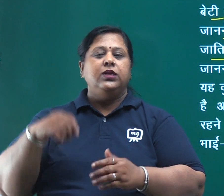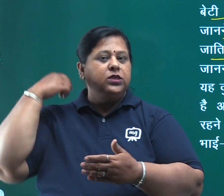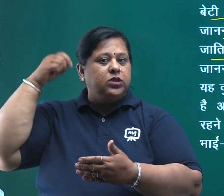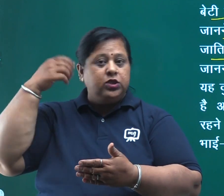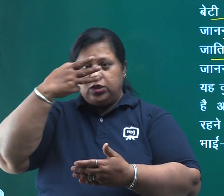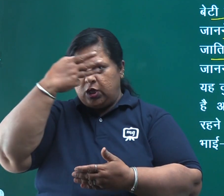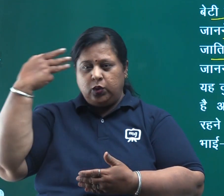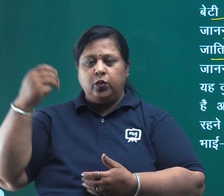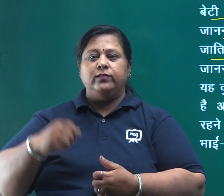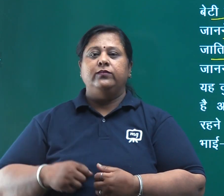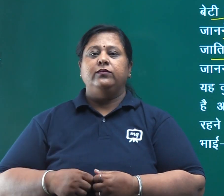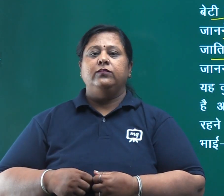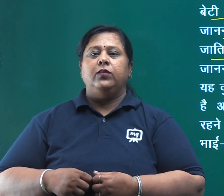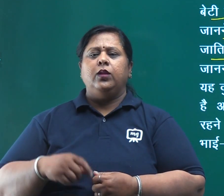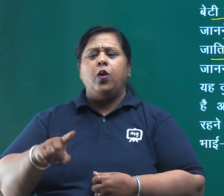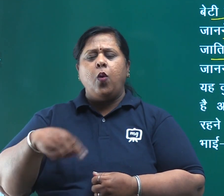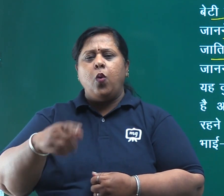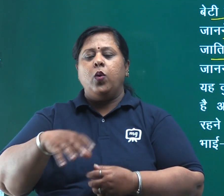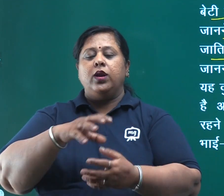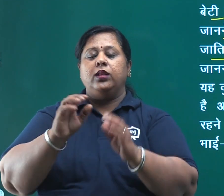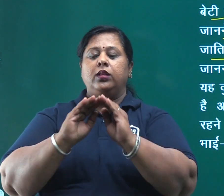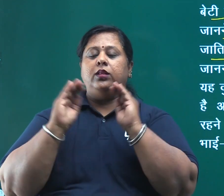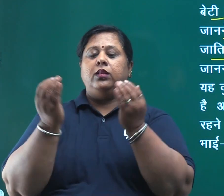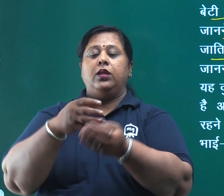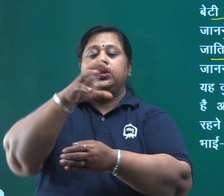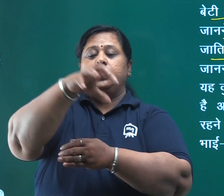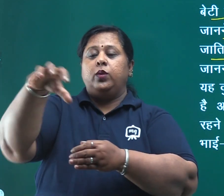जातियों और देशों के